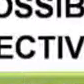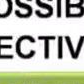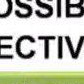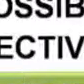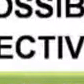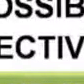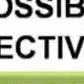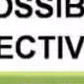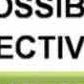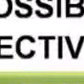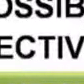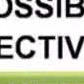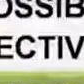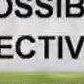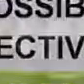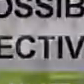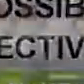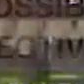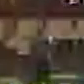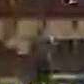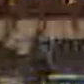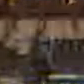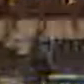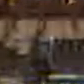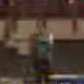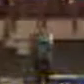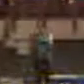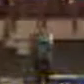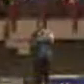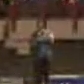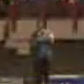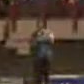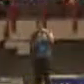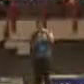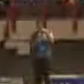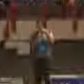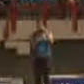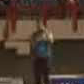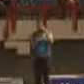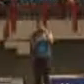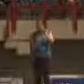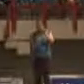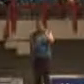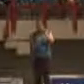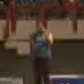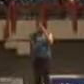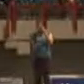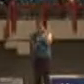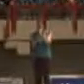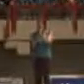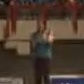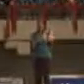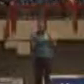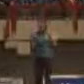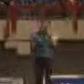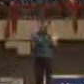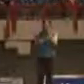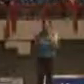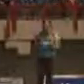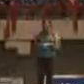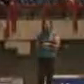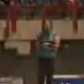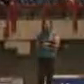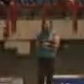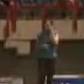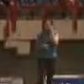que você vai somar as possibilidades. Então, quando anunciar, disser assim: quantas opções eu tenho para escolher?